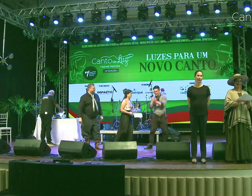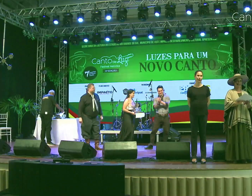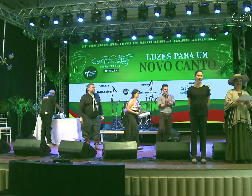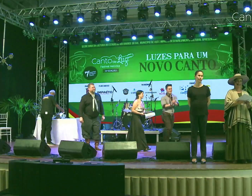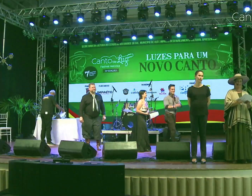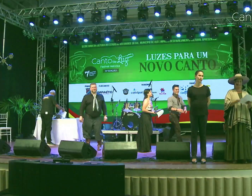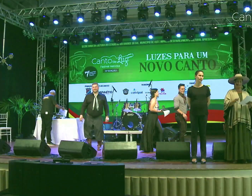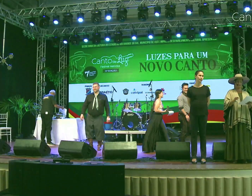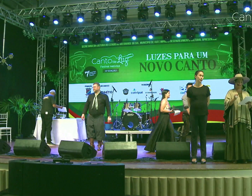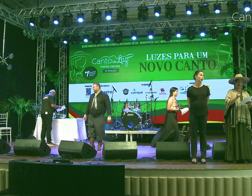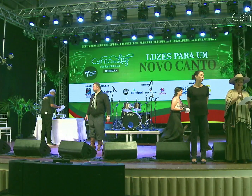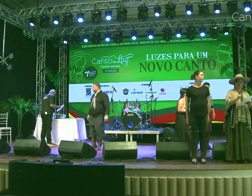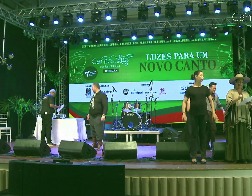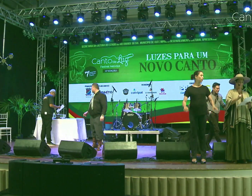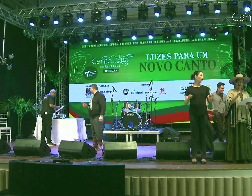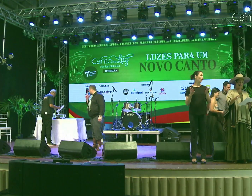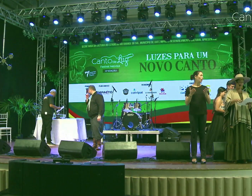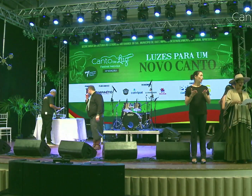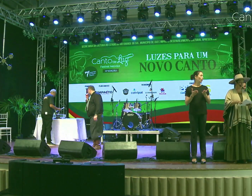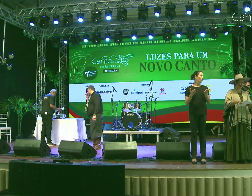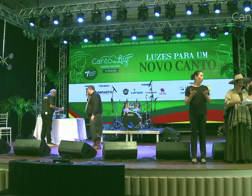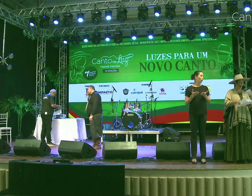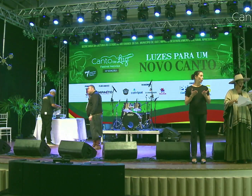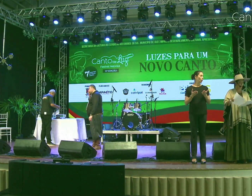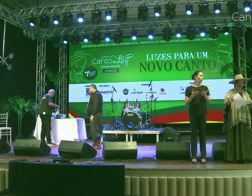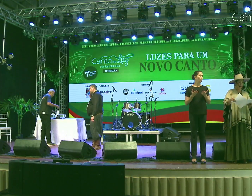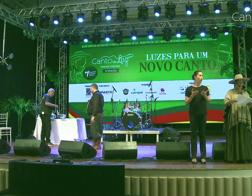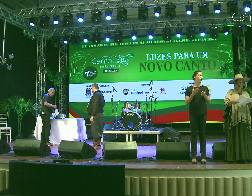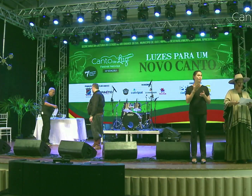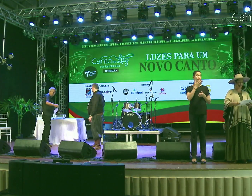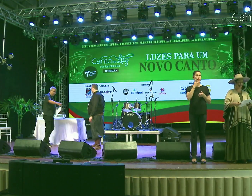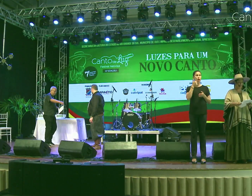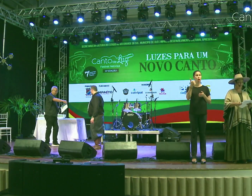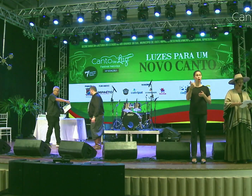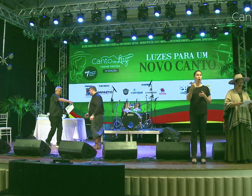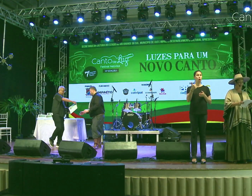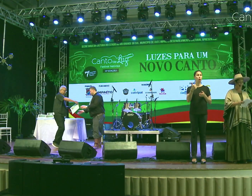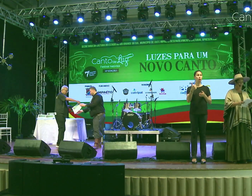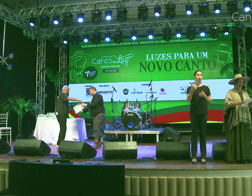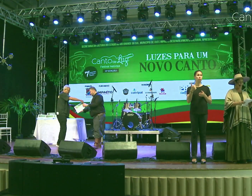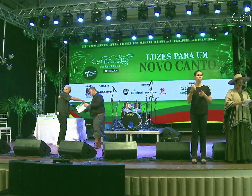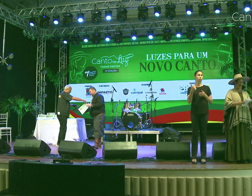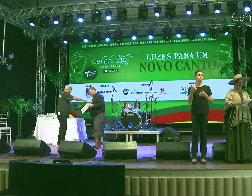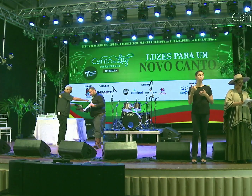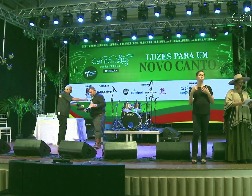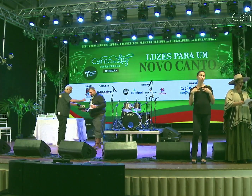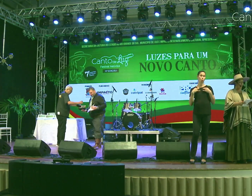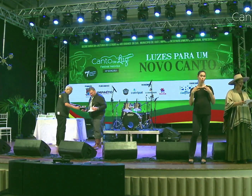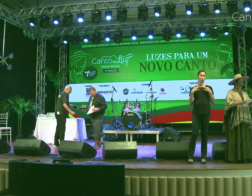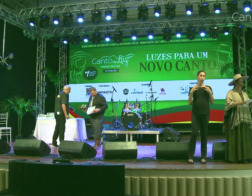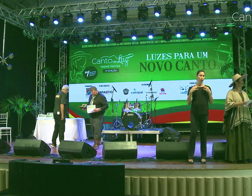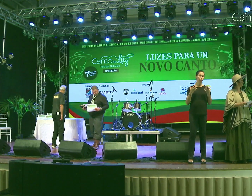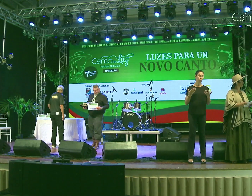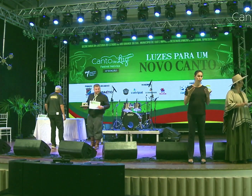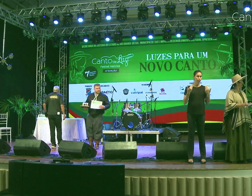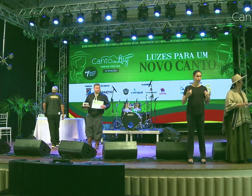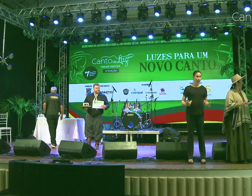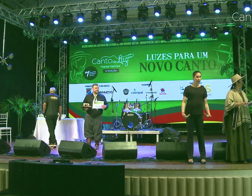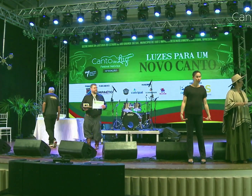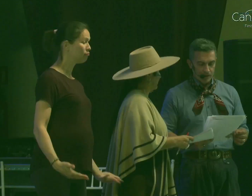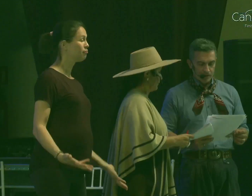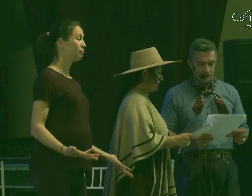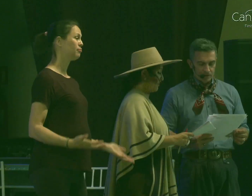Bom, vamos agora à melhor indumentária, que pode ser individual ou coletivo. Vai receber o